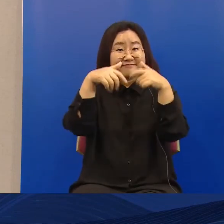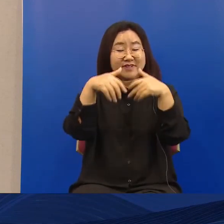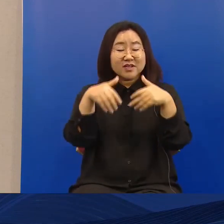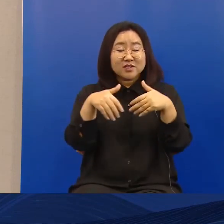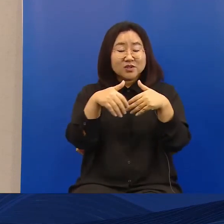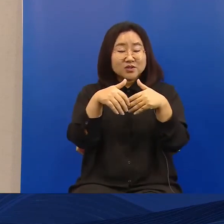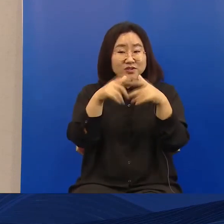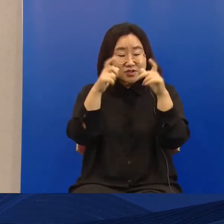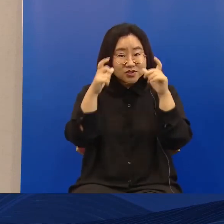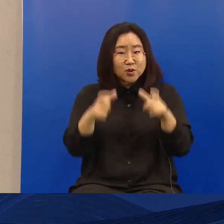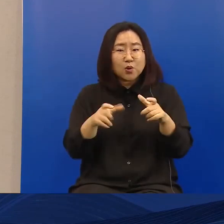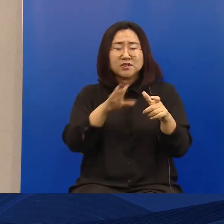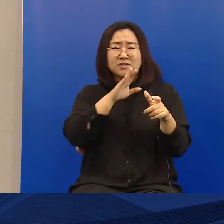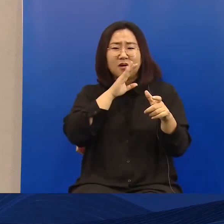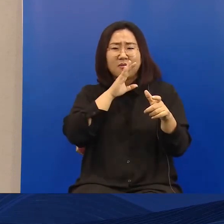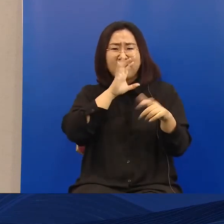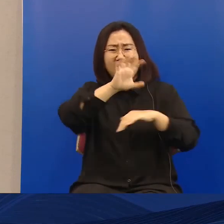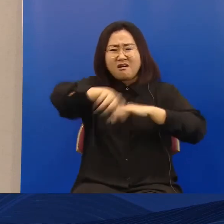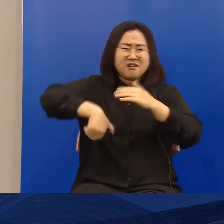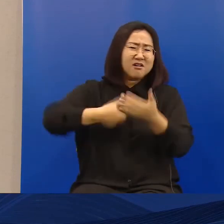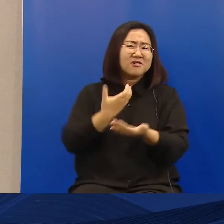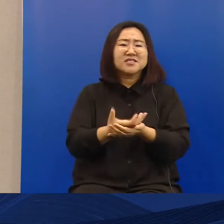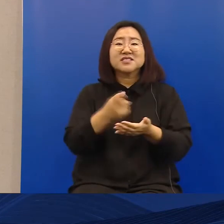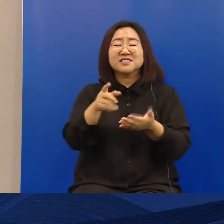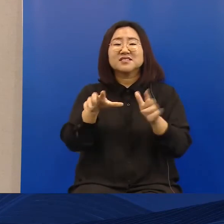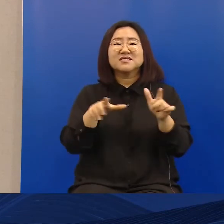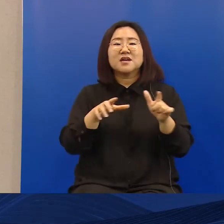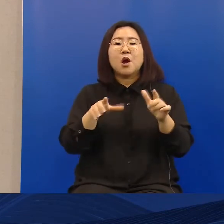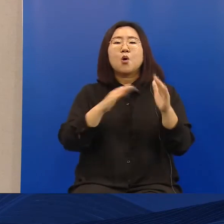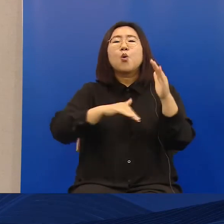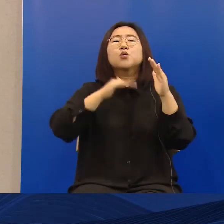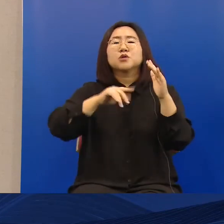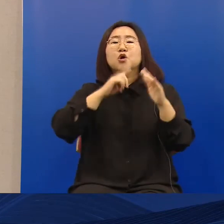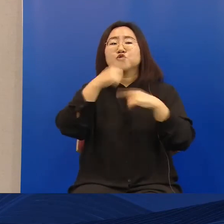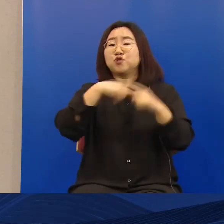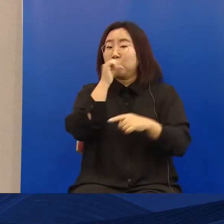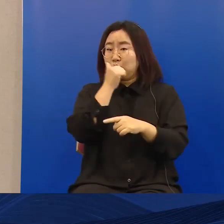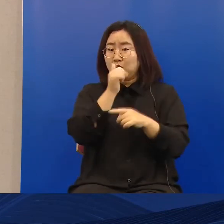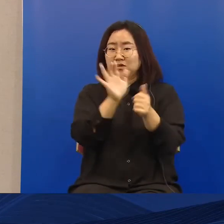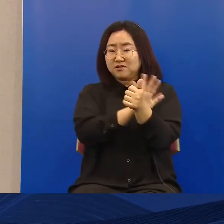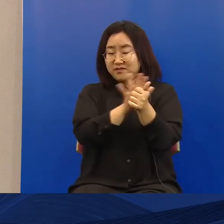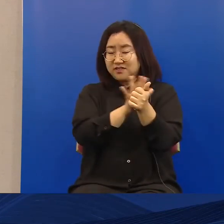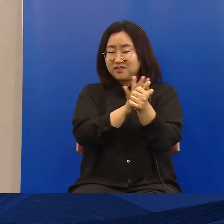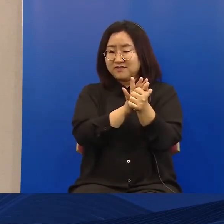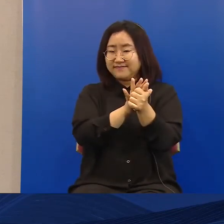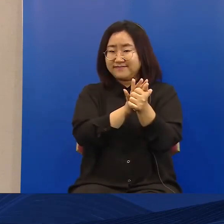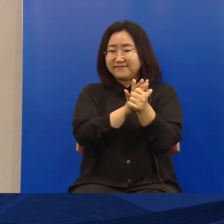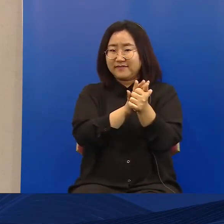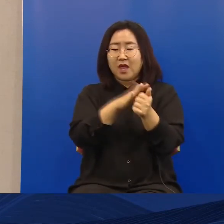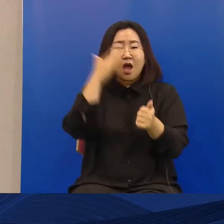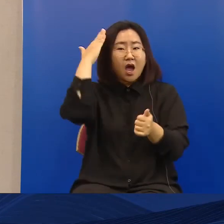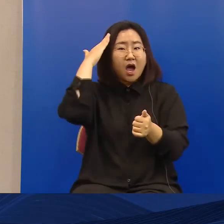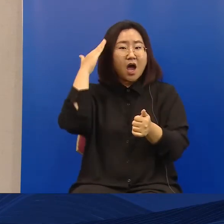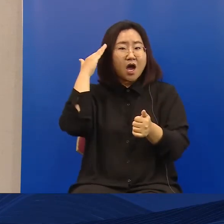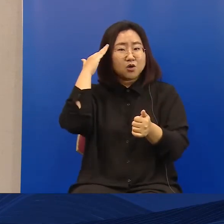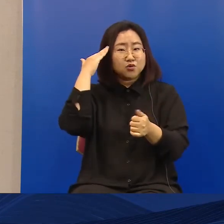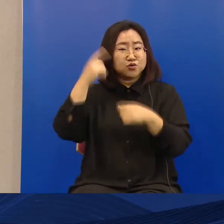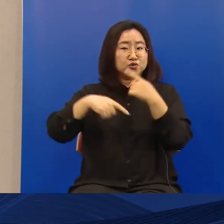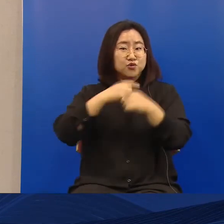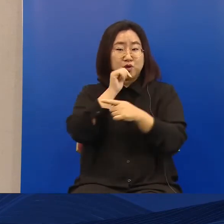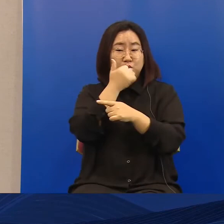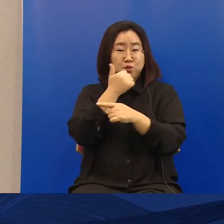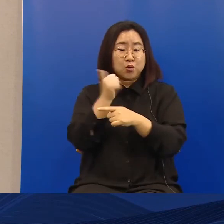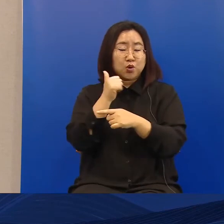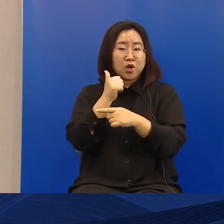제주특별자치도에서 정말 혁신적으로 시행하고 있는 공적 수어 통역 서비스, 한국의 수어